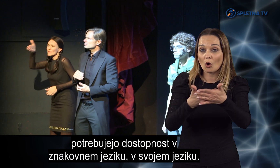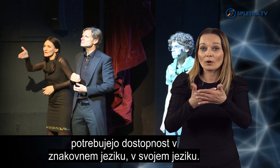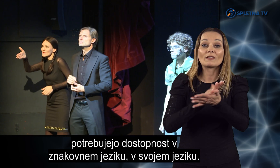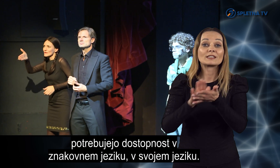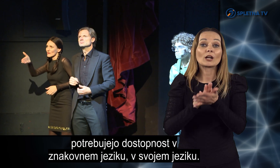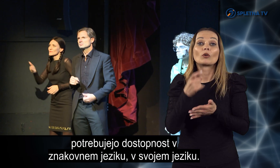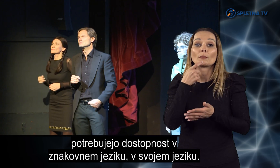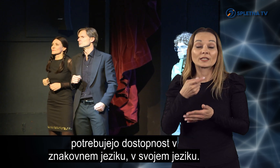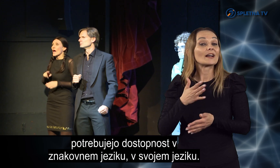znakovnem jeziku, svojem jeziku.